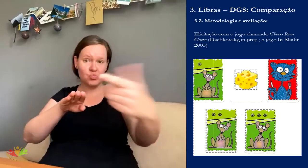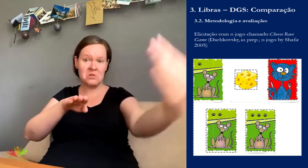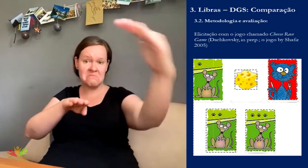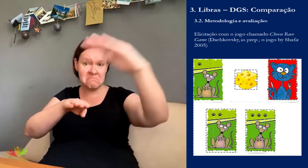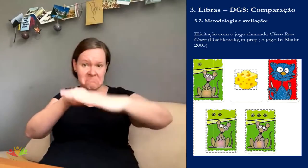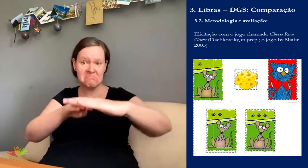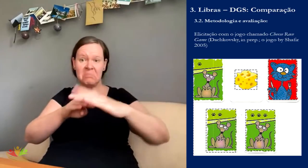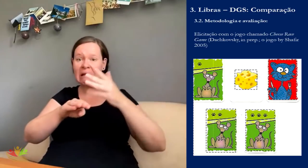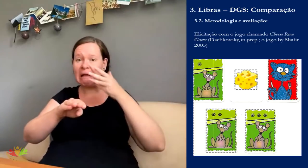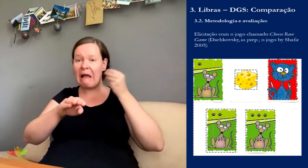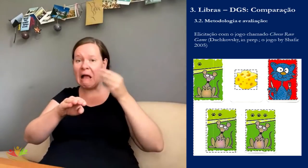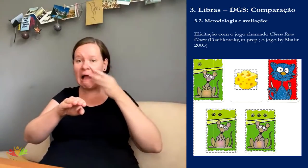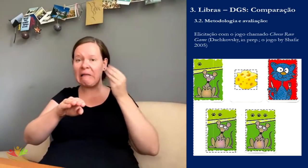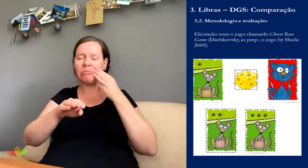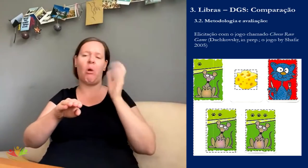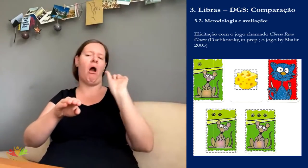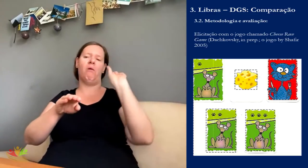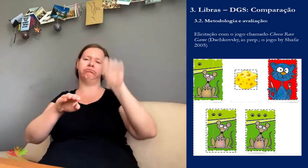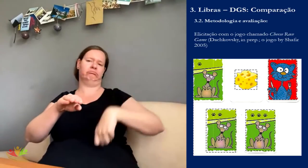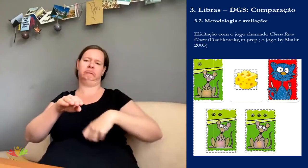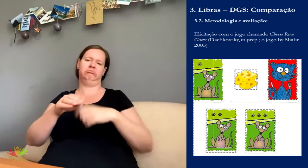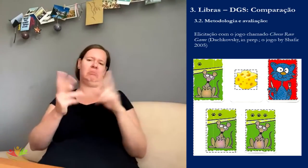das regras,